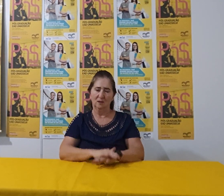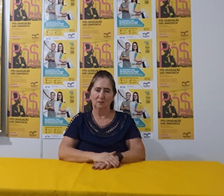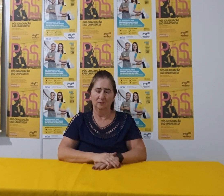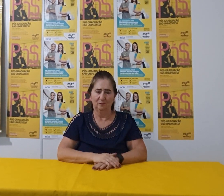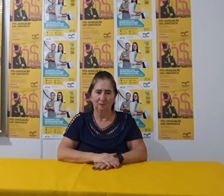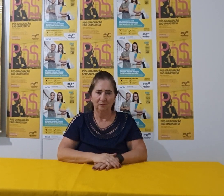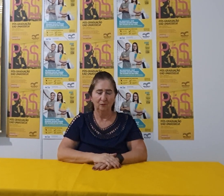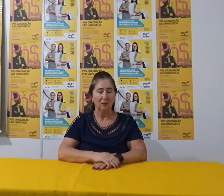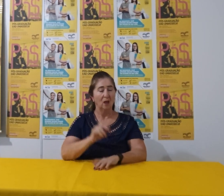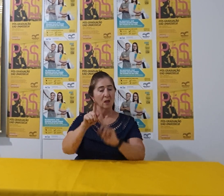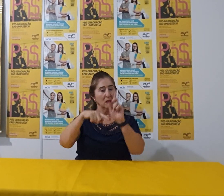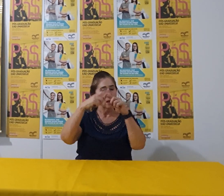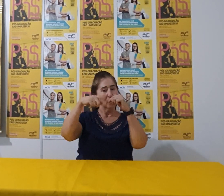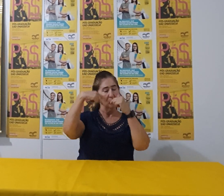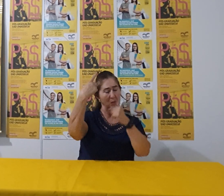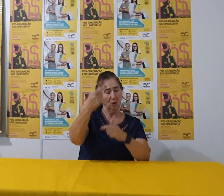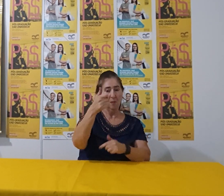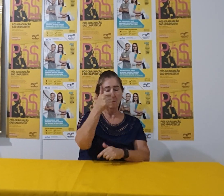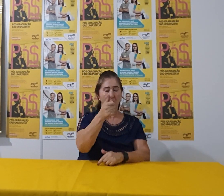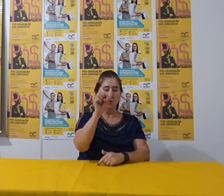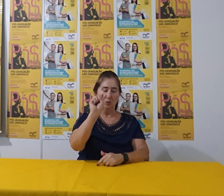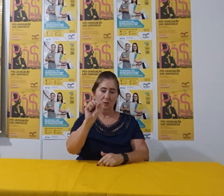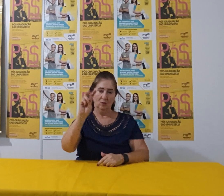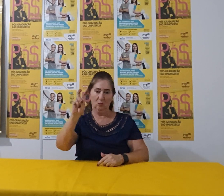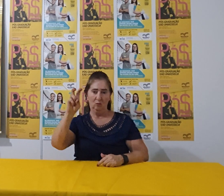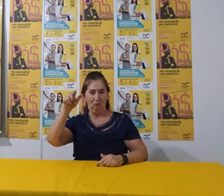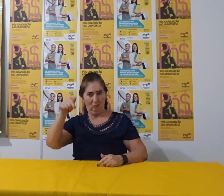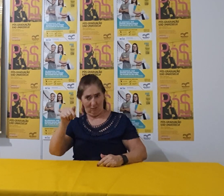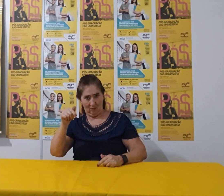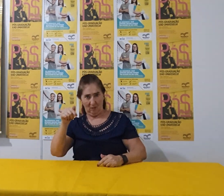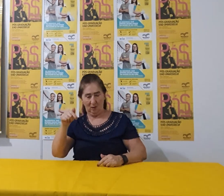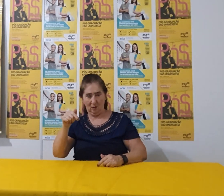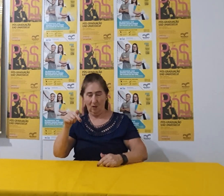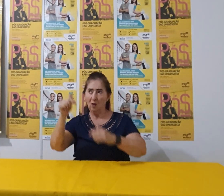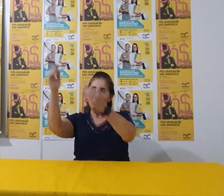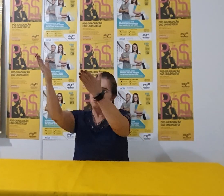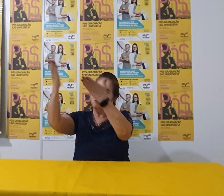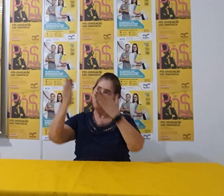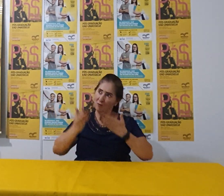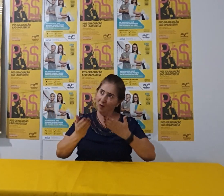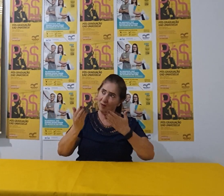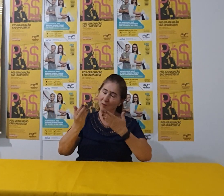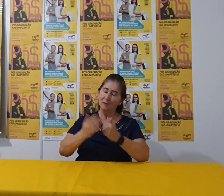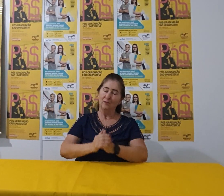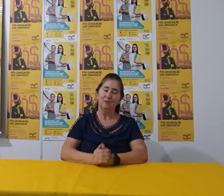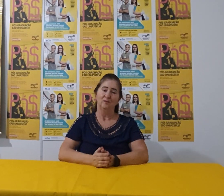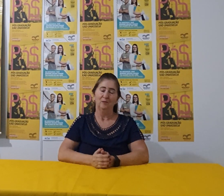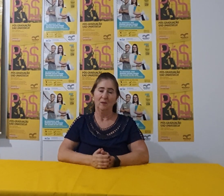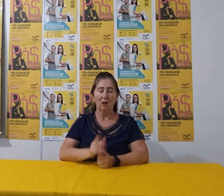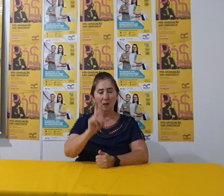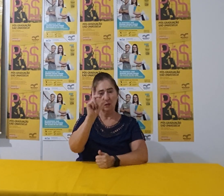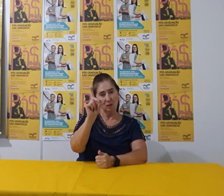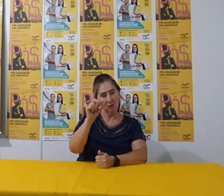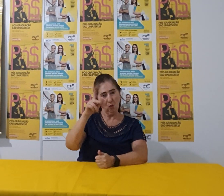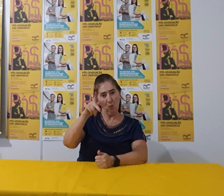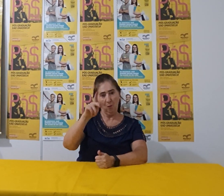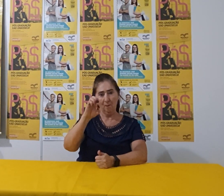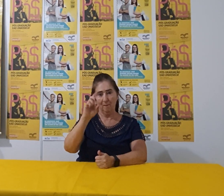Em 1857, o convite do então imperador brasileiro, Dom Pedro II,